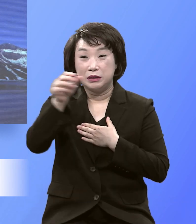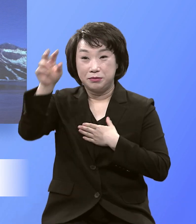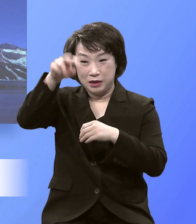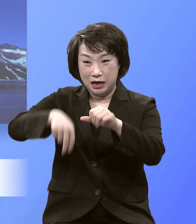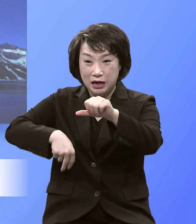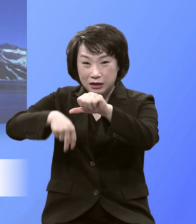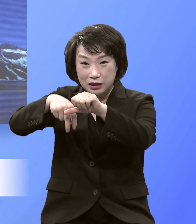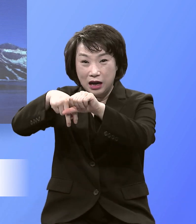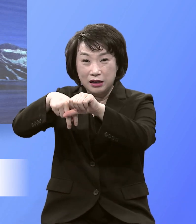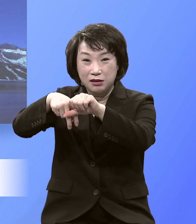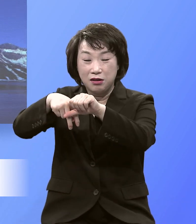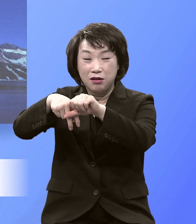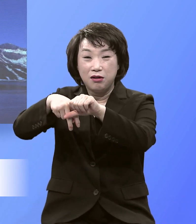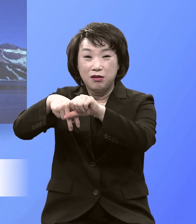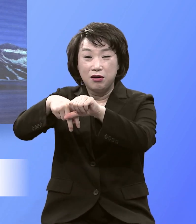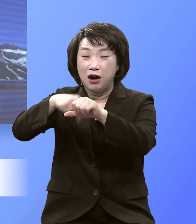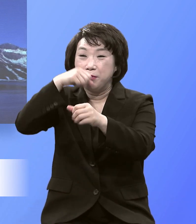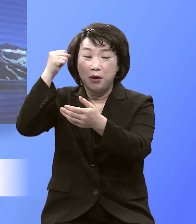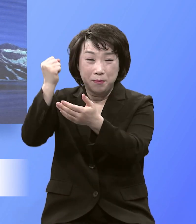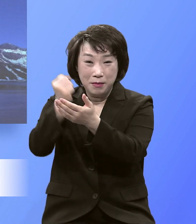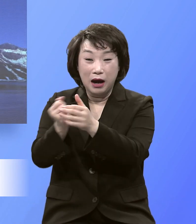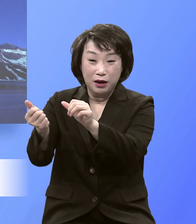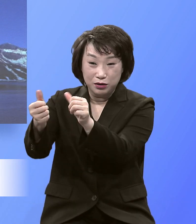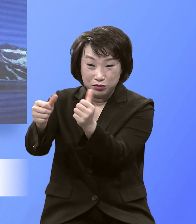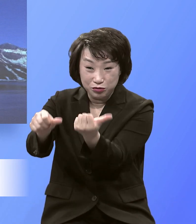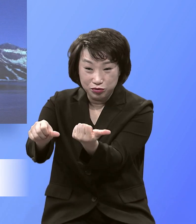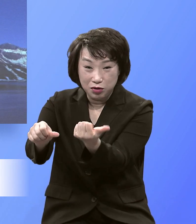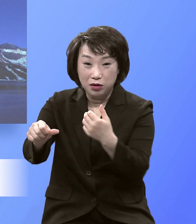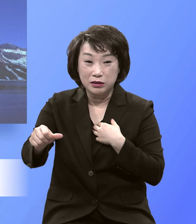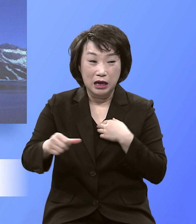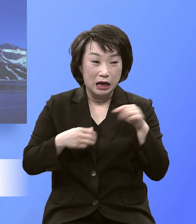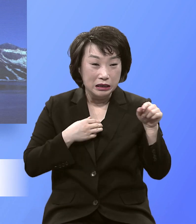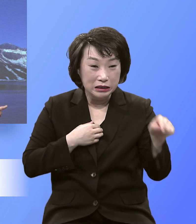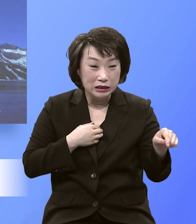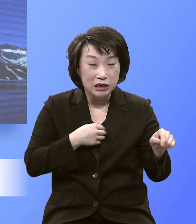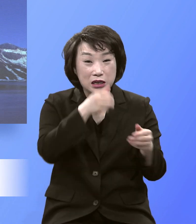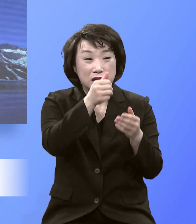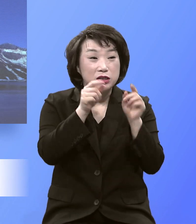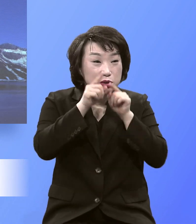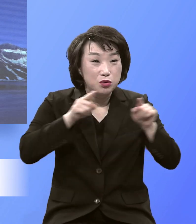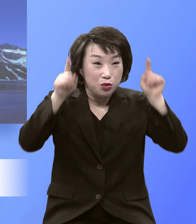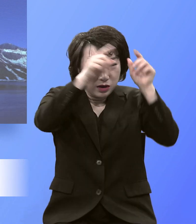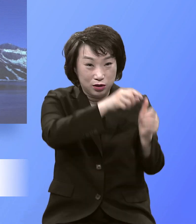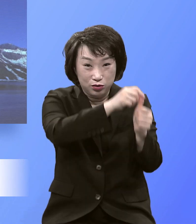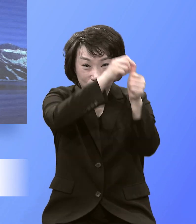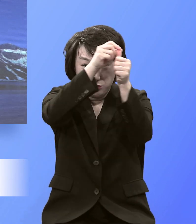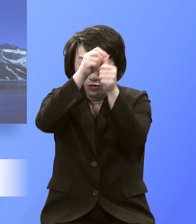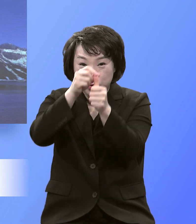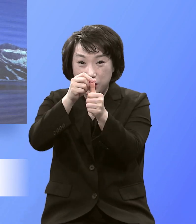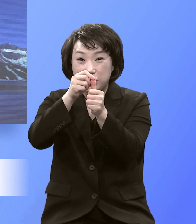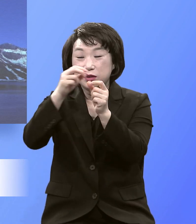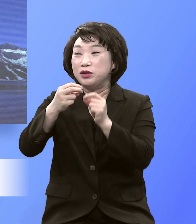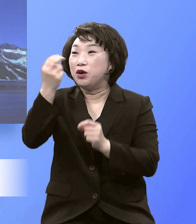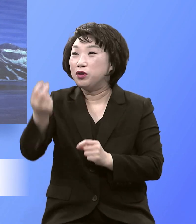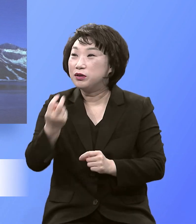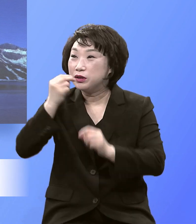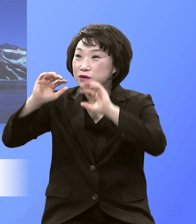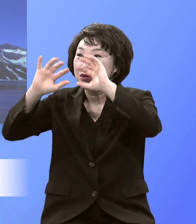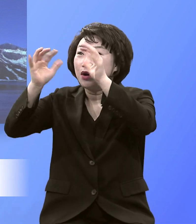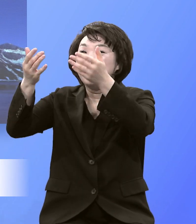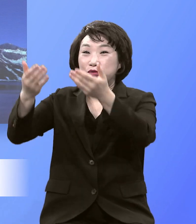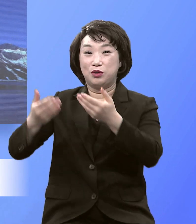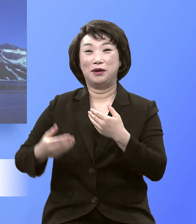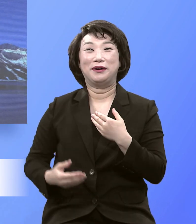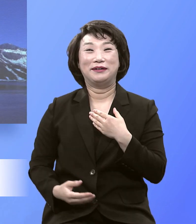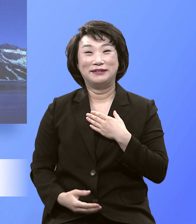십자가에 못 박아 죽여서 나를 지옥에서 구원해서 영생과 천국을